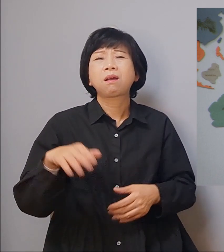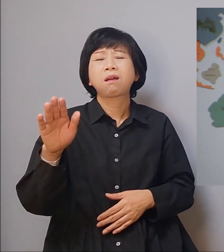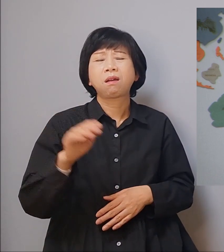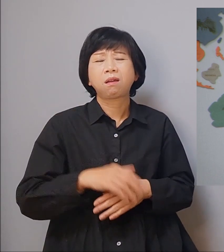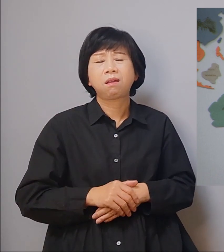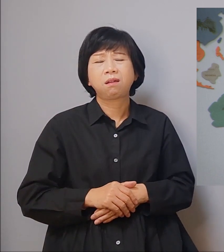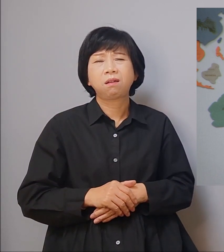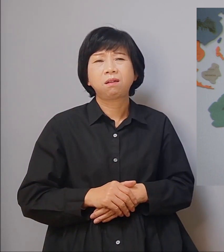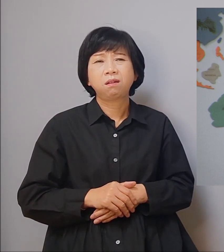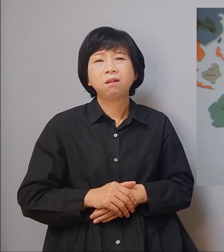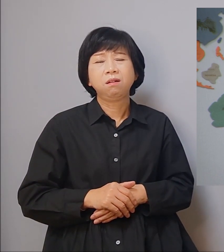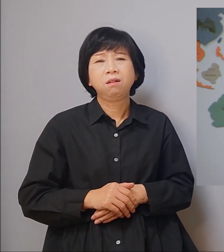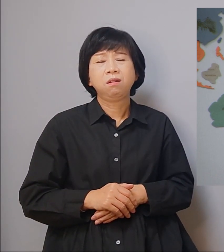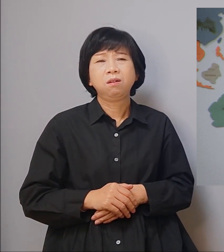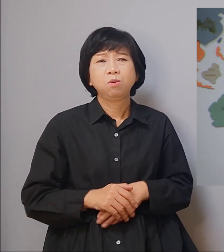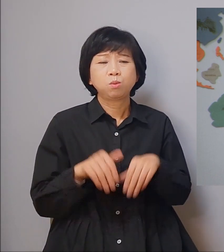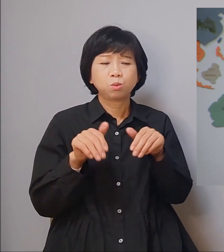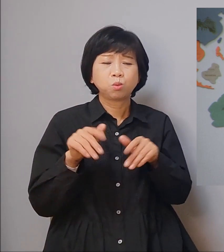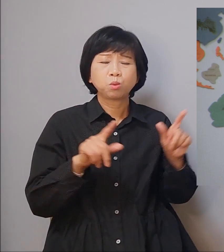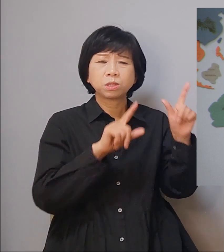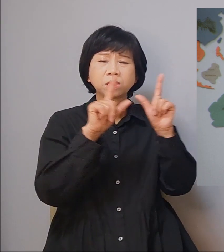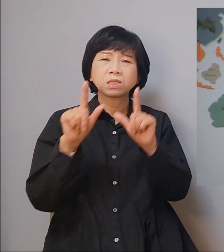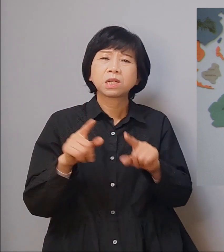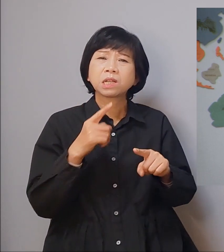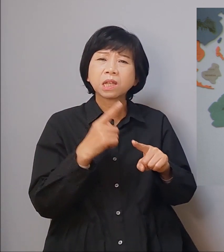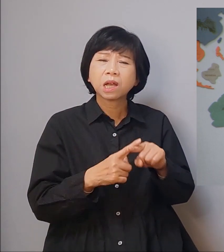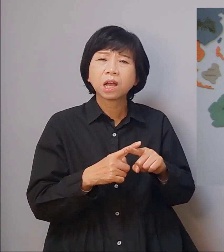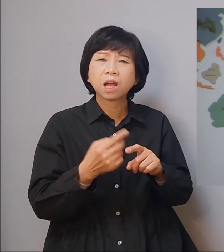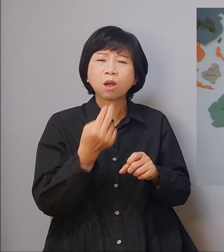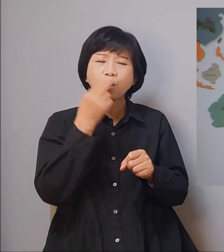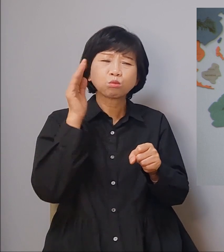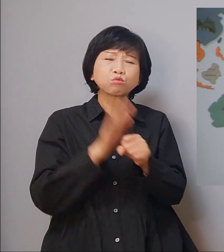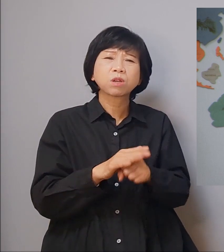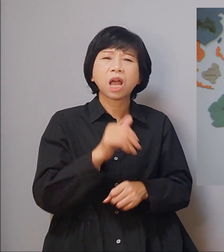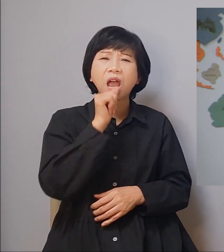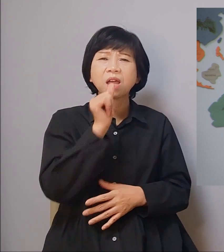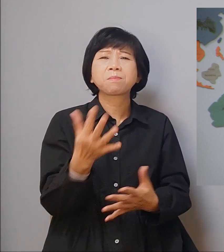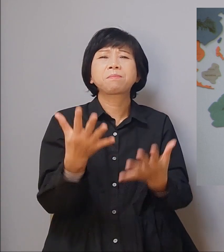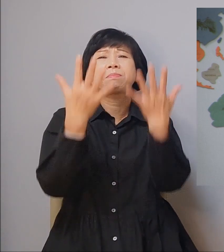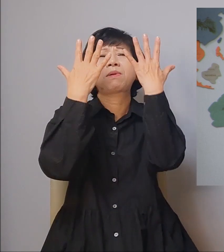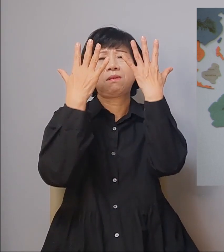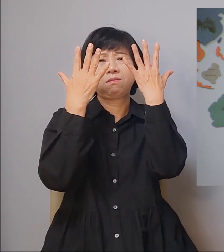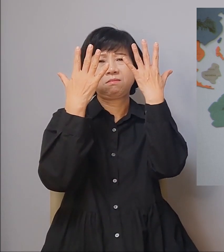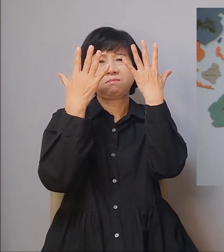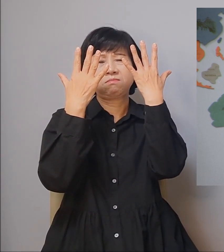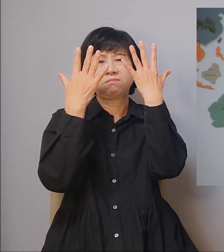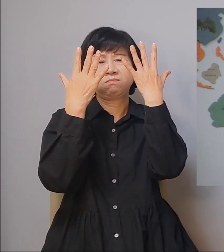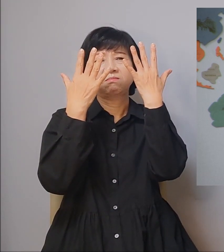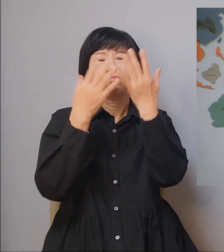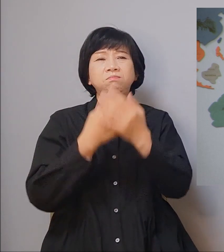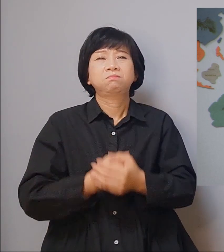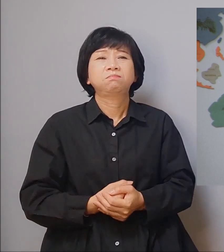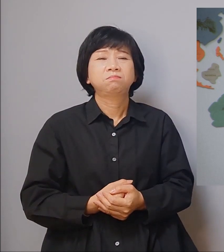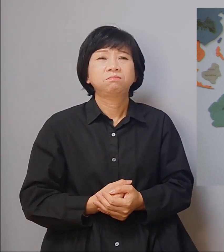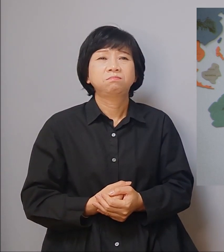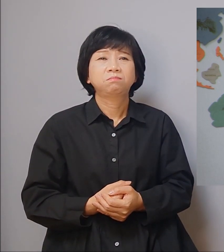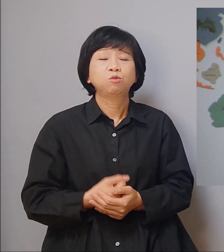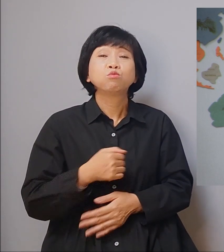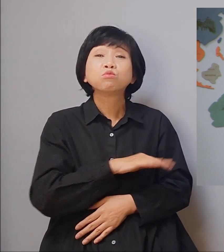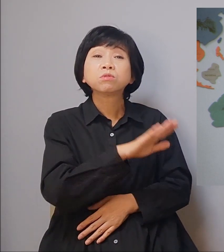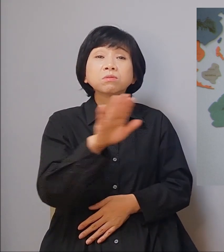보디발 장군의 집에서 노예로 살다가 모함으로 감옥에까지 던져집니다. 그런데